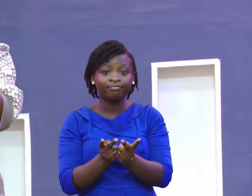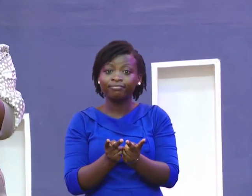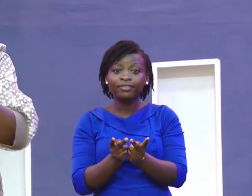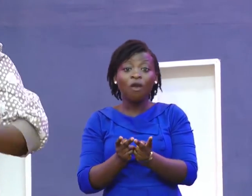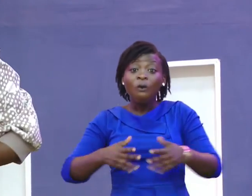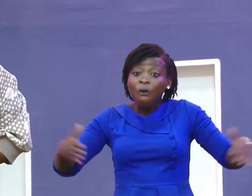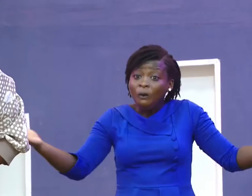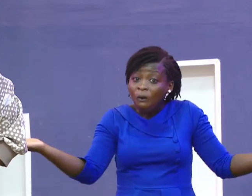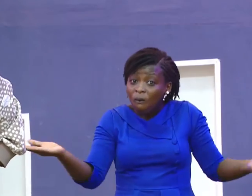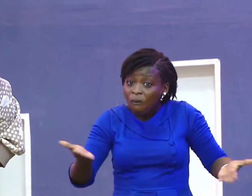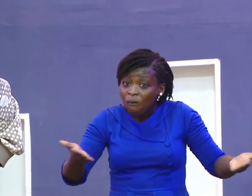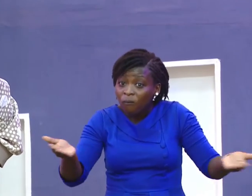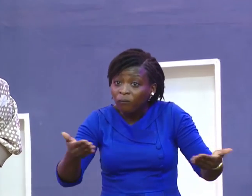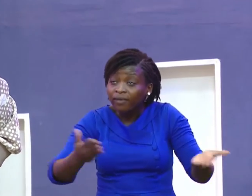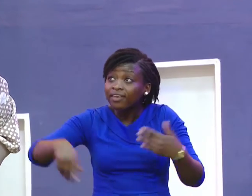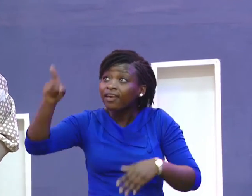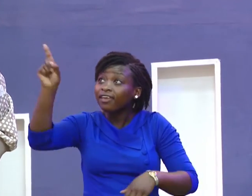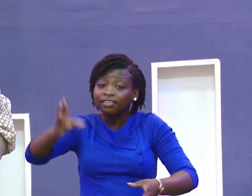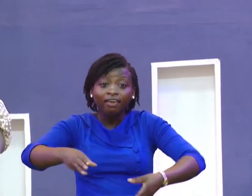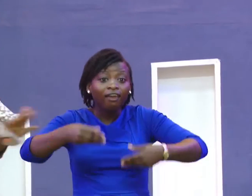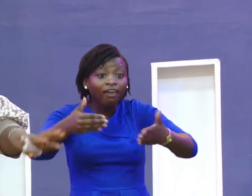Jeya gabida abana